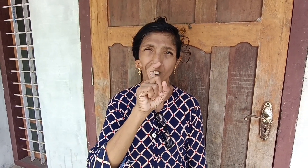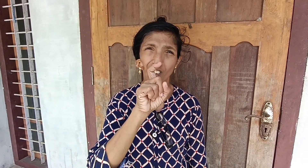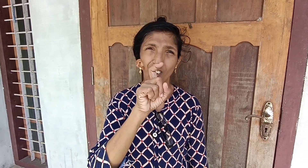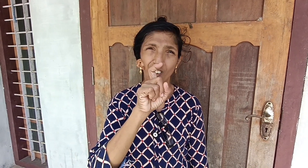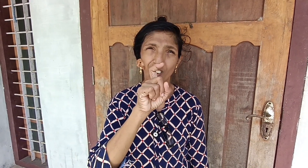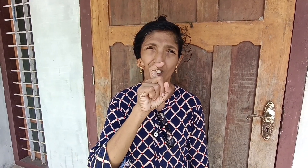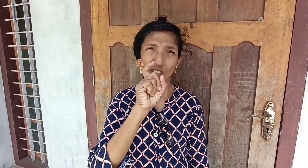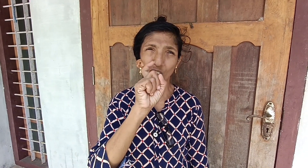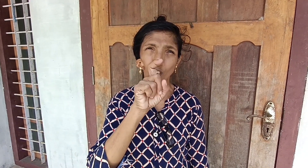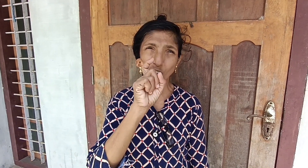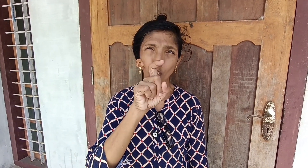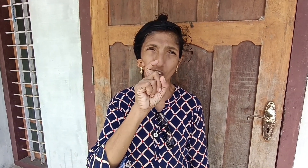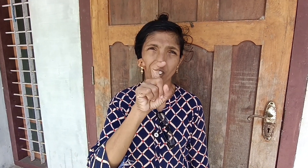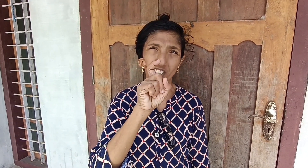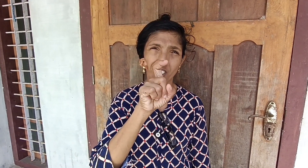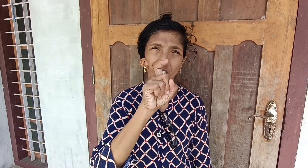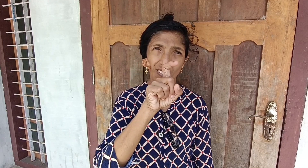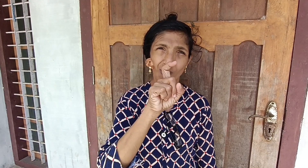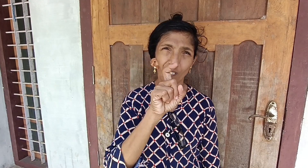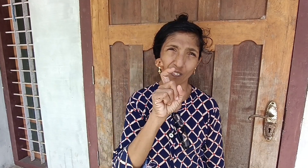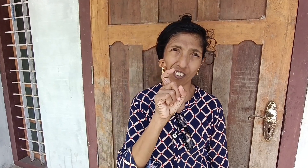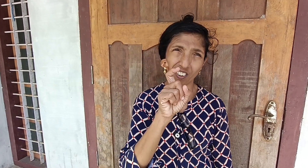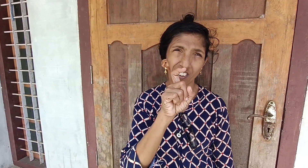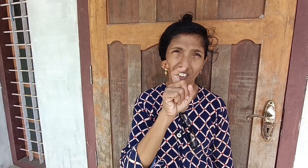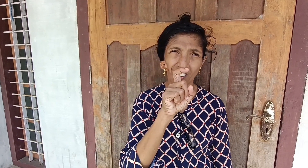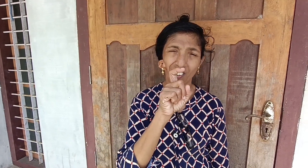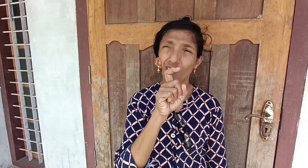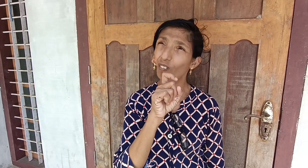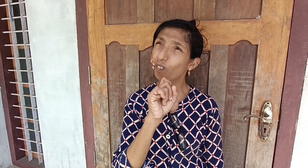കോഴിക്കോട് എങ്ങനെ കോഴിക്കോട് ഇങ്ങനെ കാണിക്കുന്ന